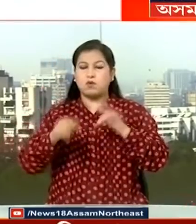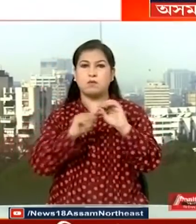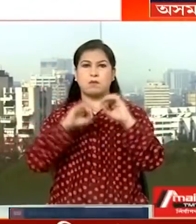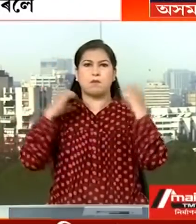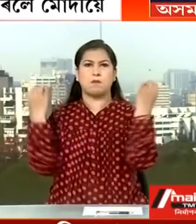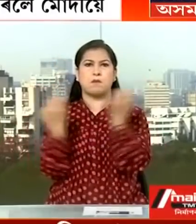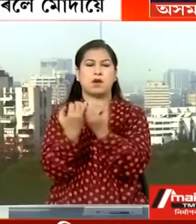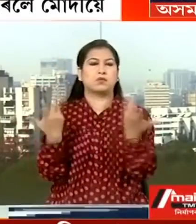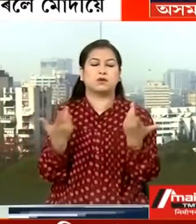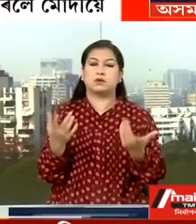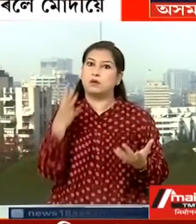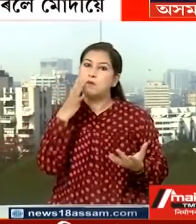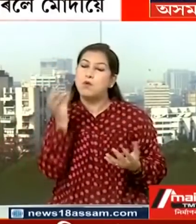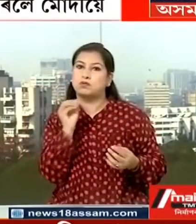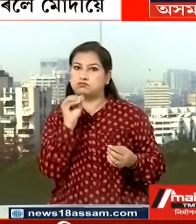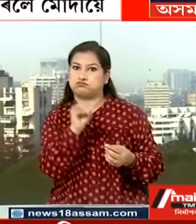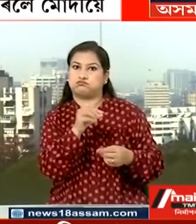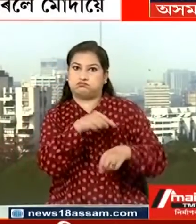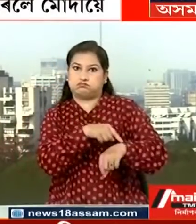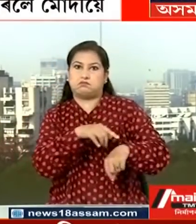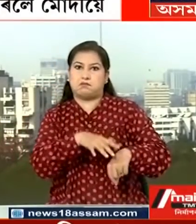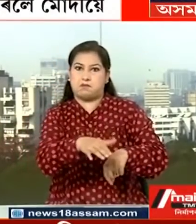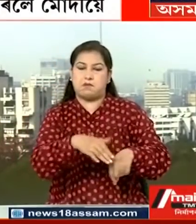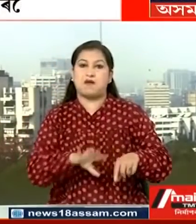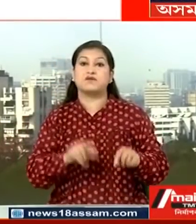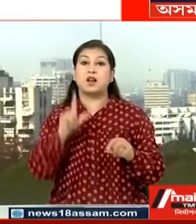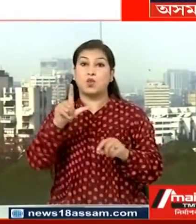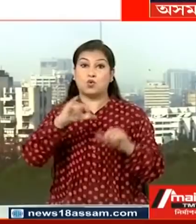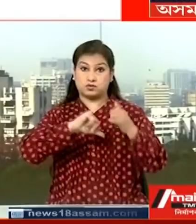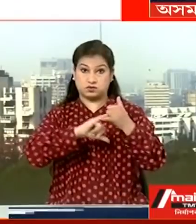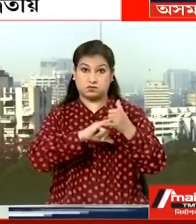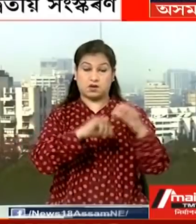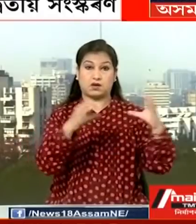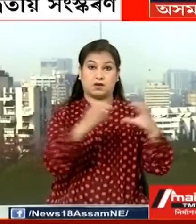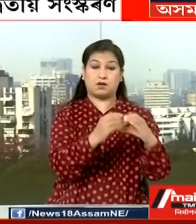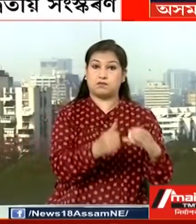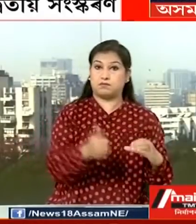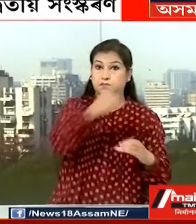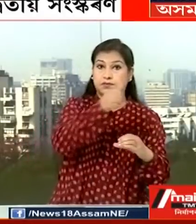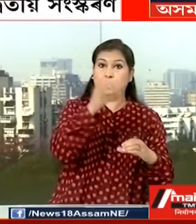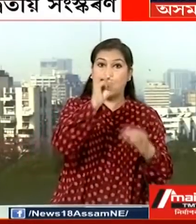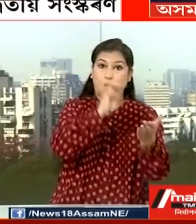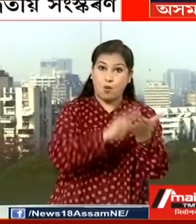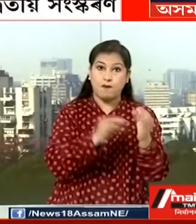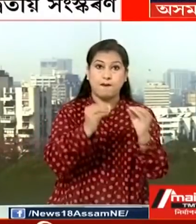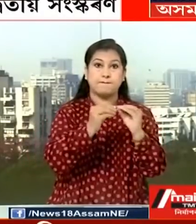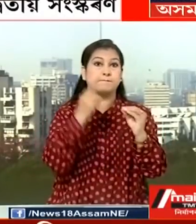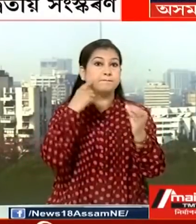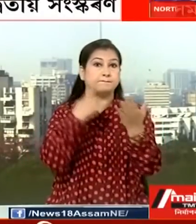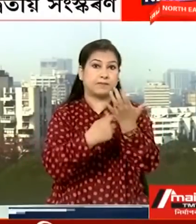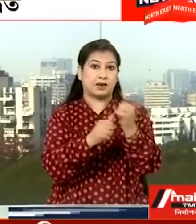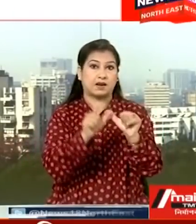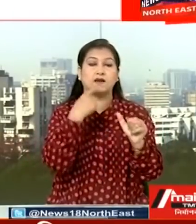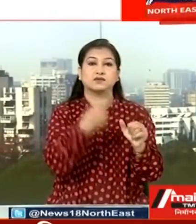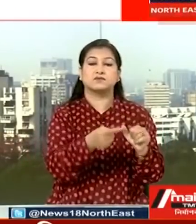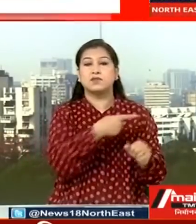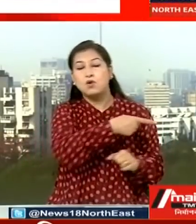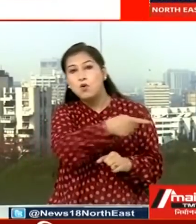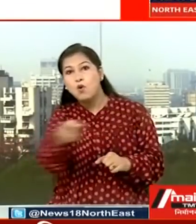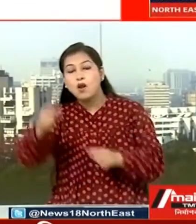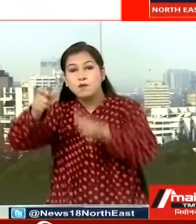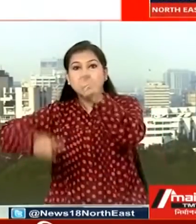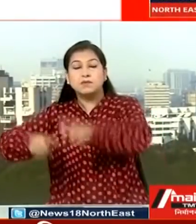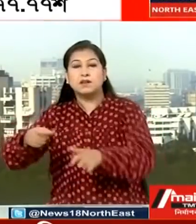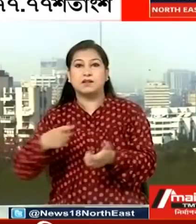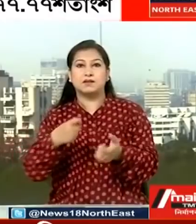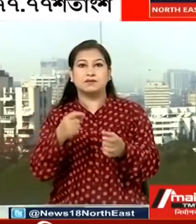कई मायनों में ऐतिहासिक होने जा रहा है। लोकसभा अध्यक्ष ओम बिरला ने बताया कि सभी सांसदों का आरटीपीसीआर टेस्ट कराया